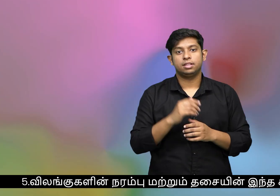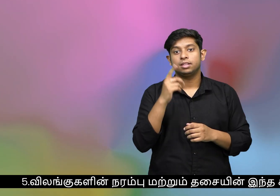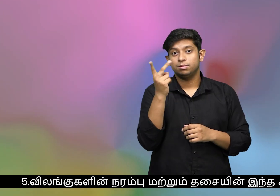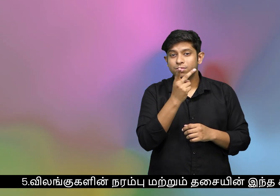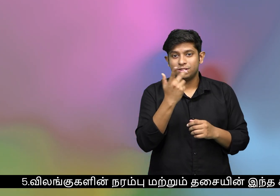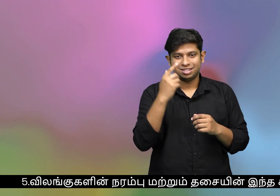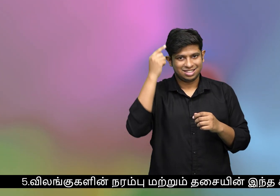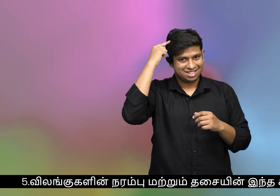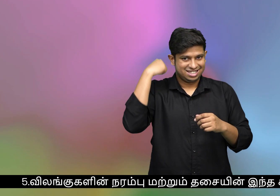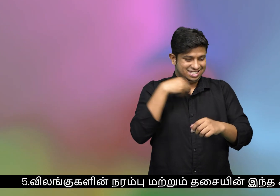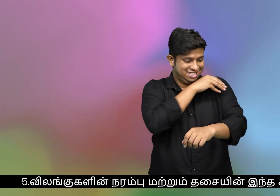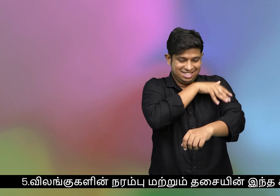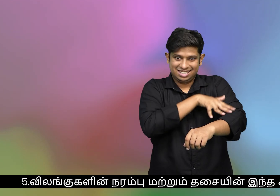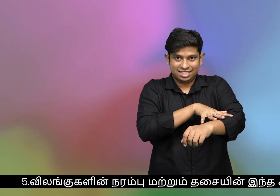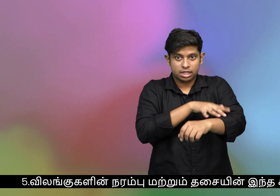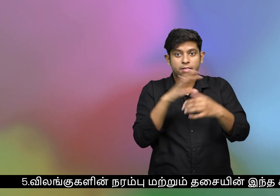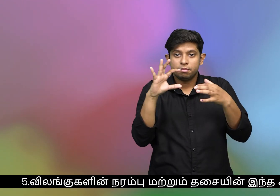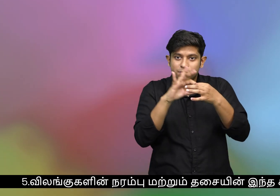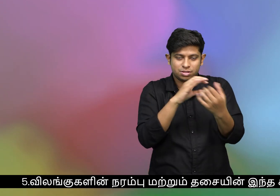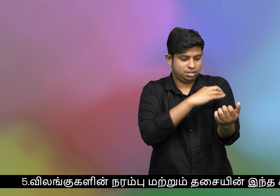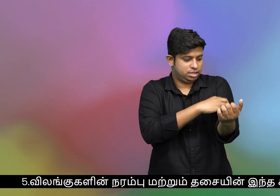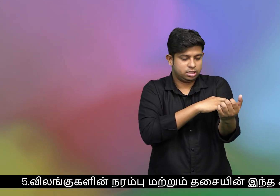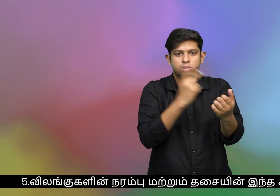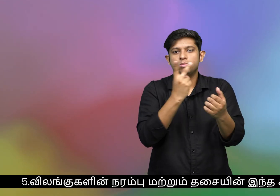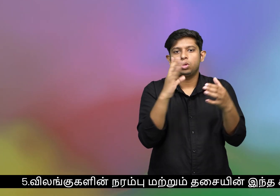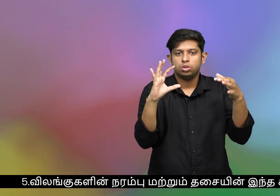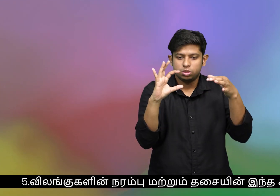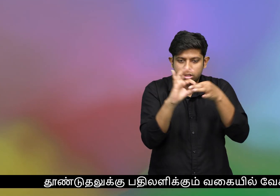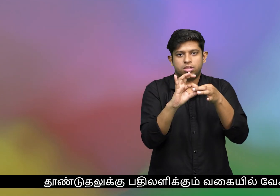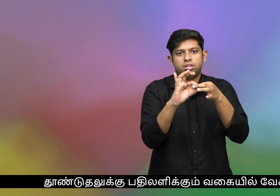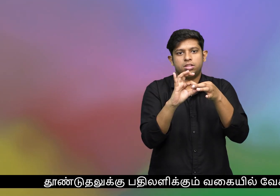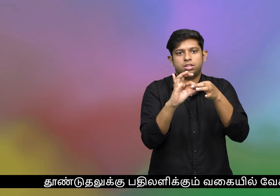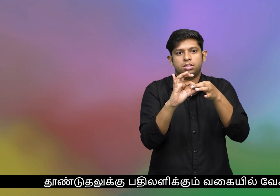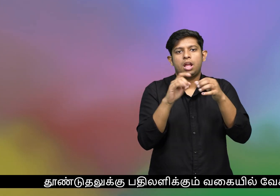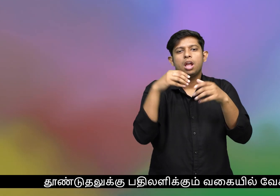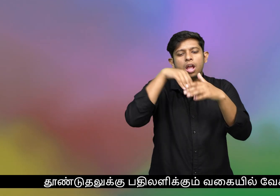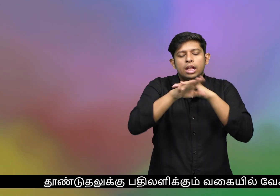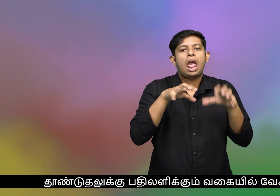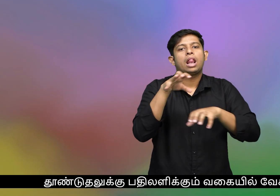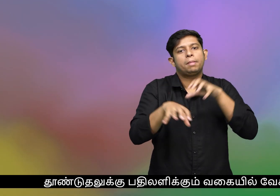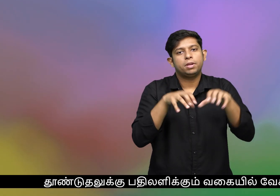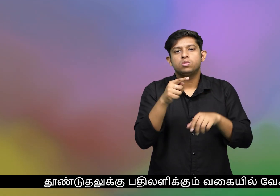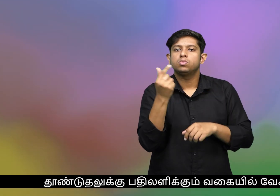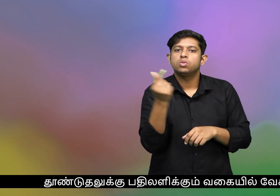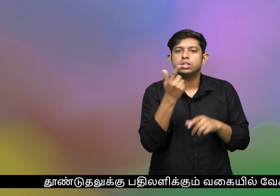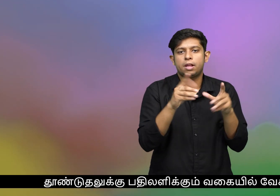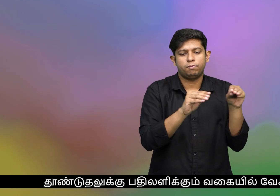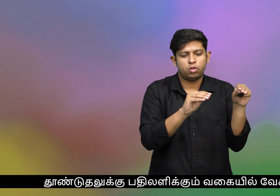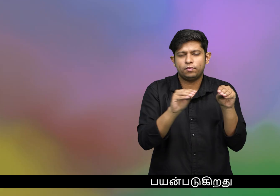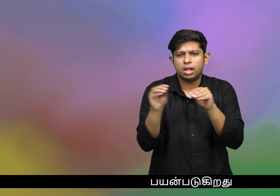விலங்குகளின் நரம்பு மற்றும் தசையின் இந்த கலவையானது தூண்டுதலுக்கு பதிலளிக்கும் வகையில் வேகமாக நகர